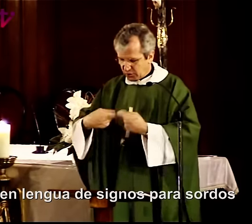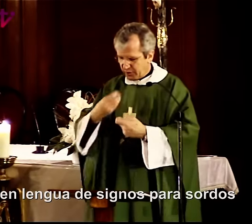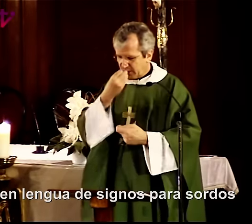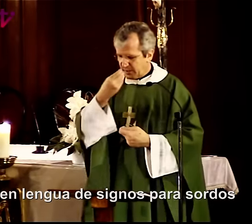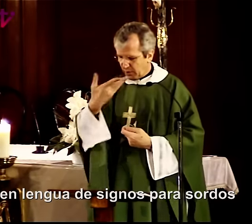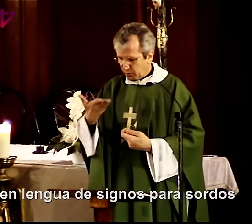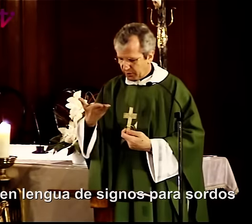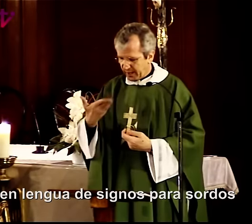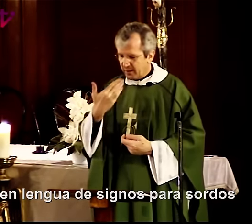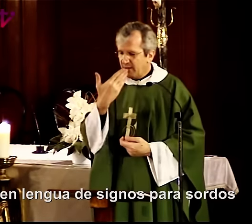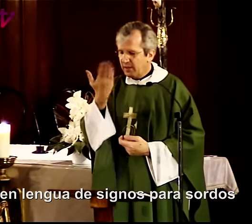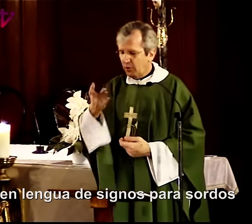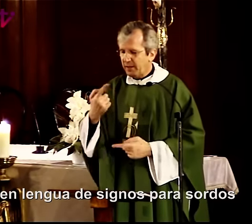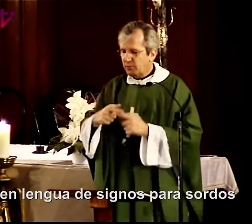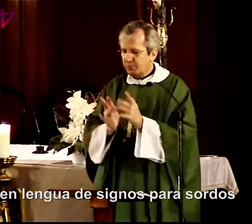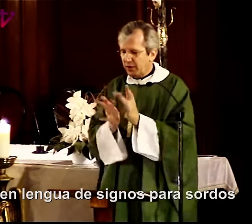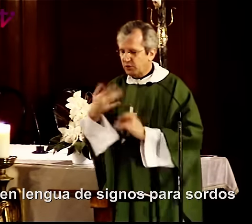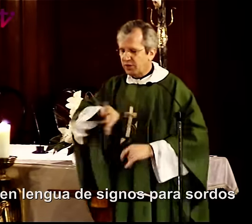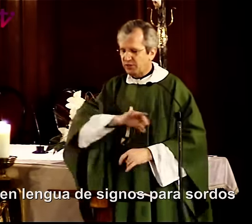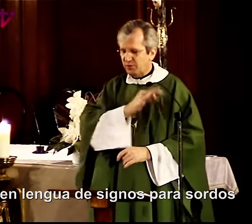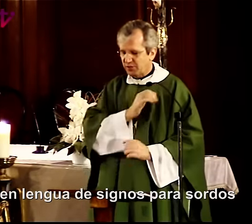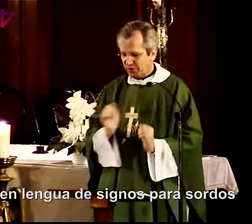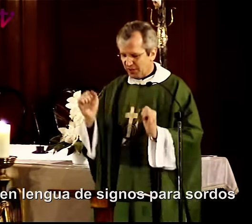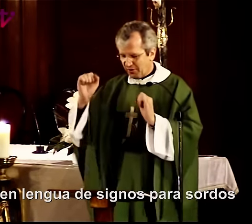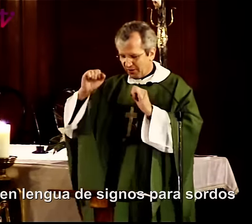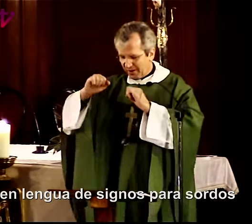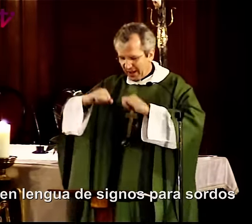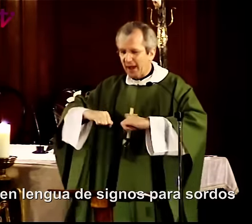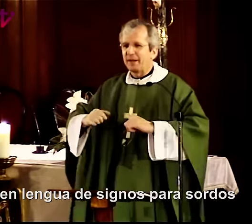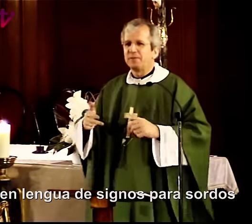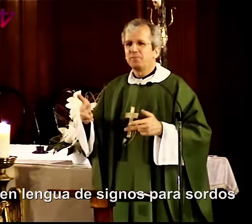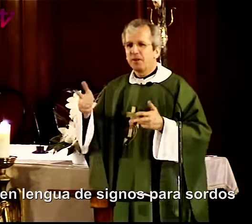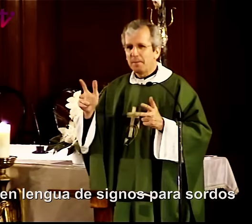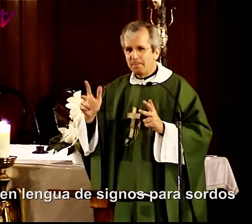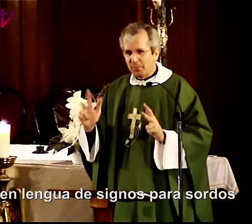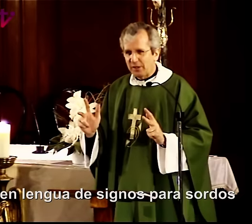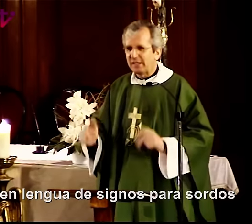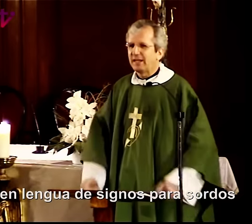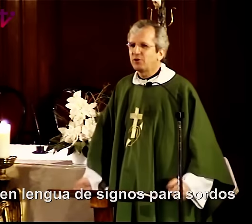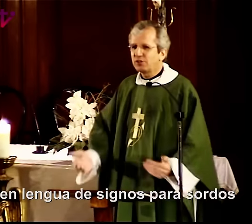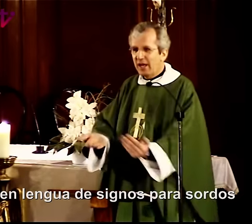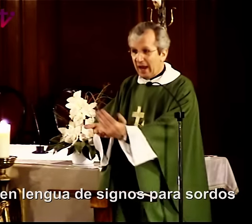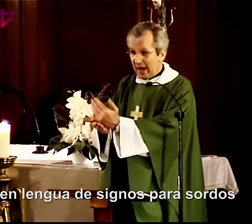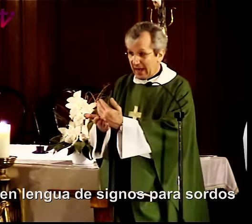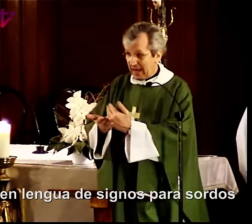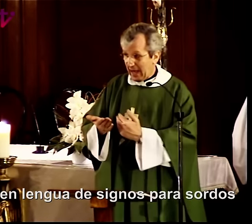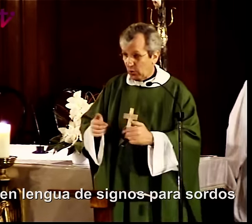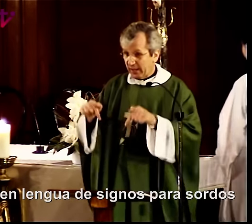dones de tu bondad. Te lo pedimos por Jesucristo nuestro Señor. Amén. Podéis sentaros. La colecta de